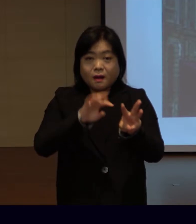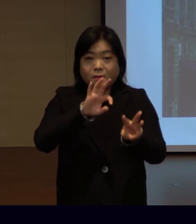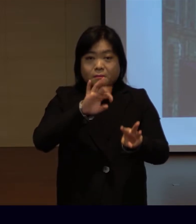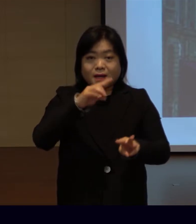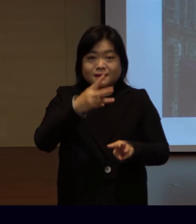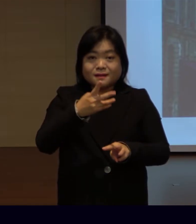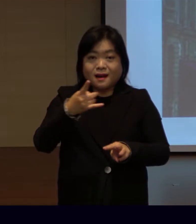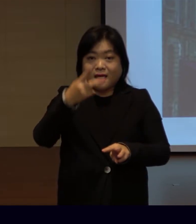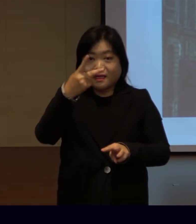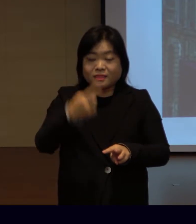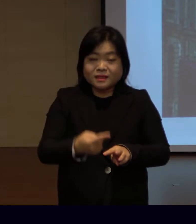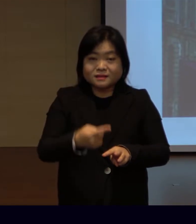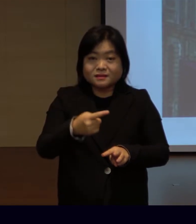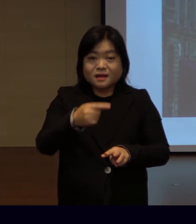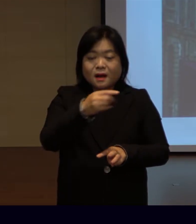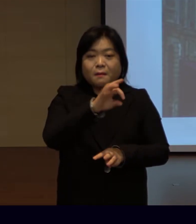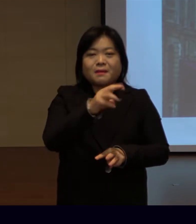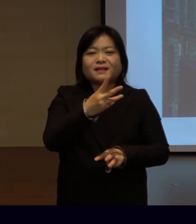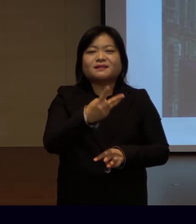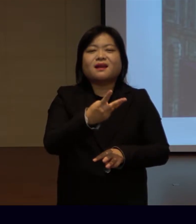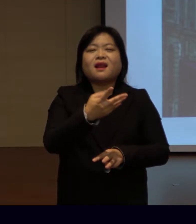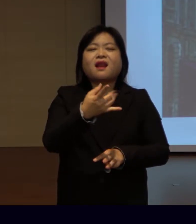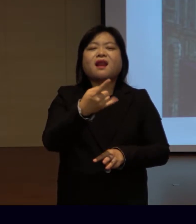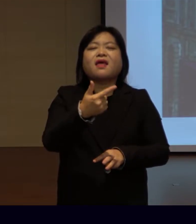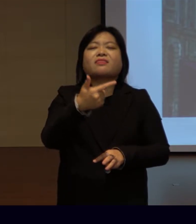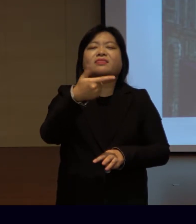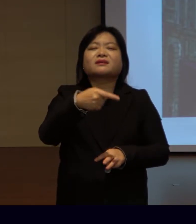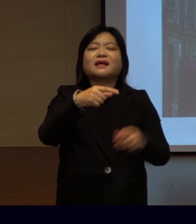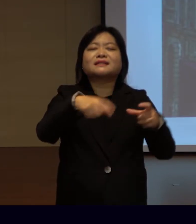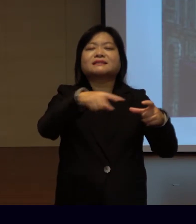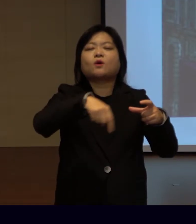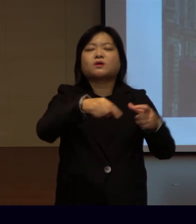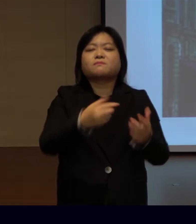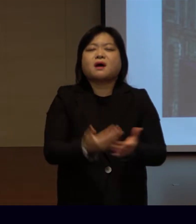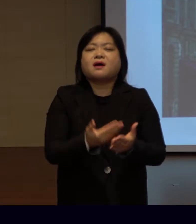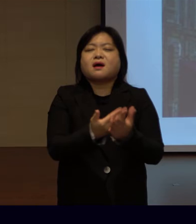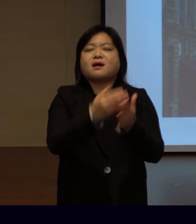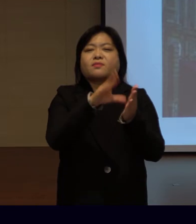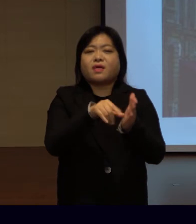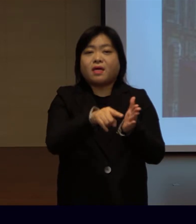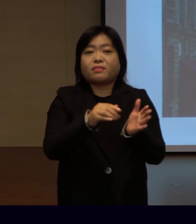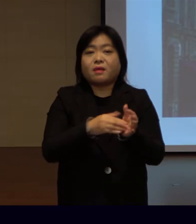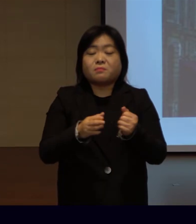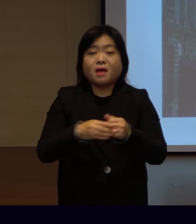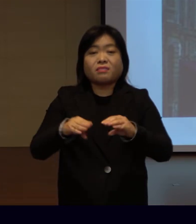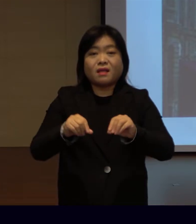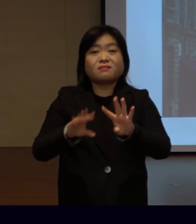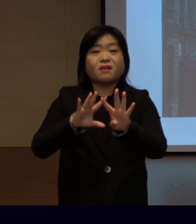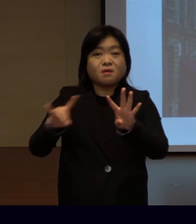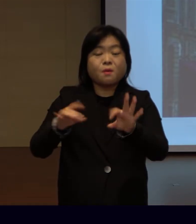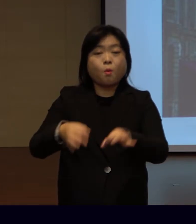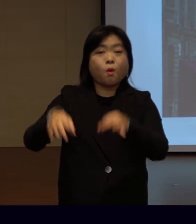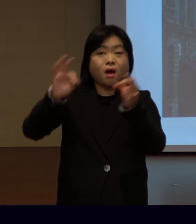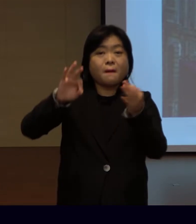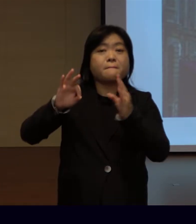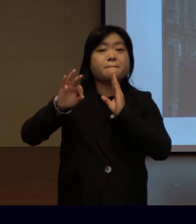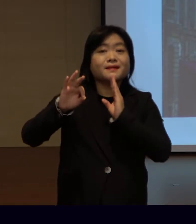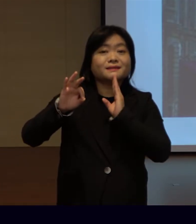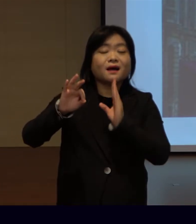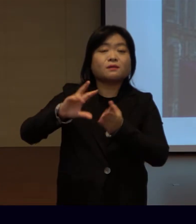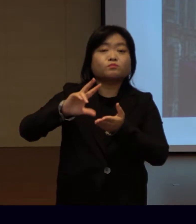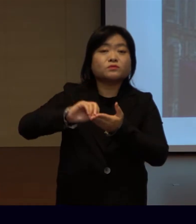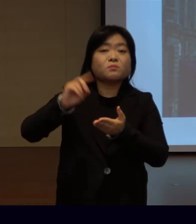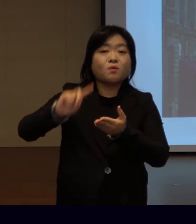마들렌느라는 지역이 막 개발되던 때예요. 그러니까 그 땅이 4배가 되는 건 맞습니다.